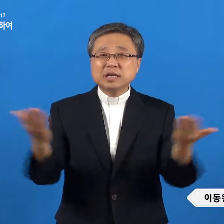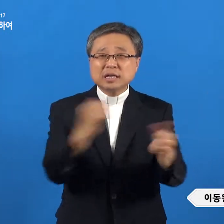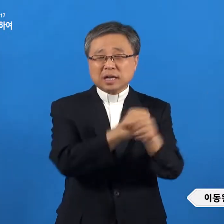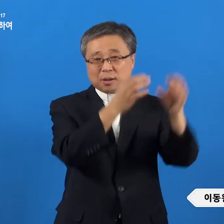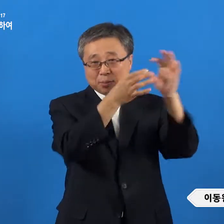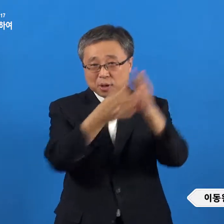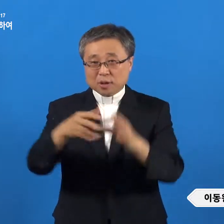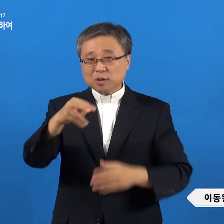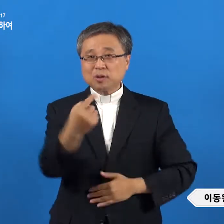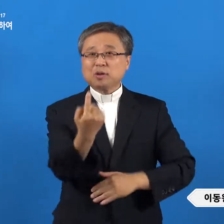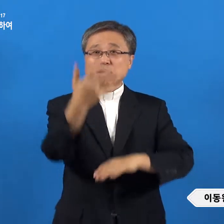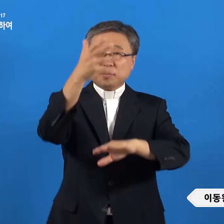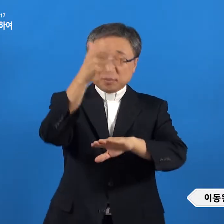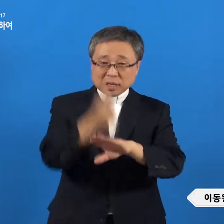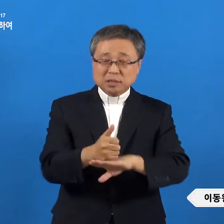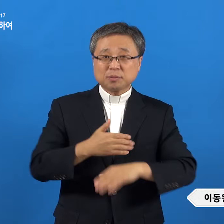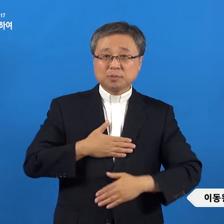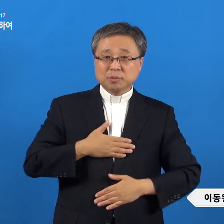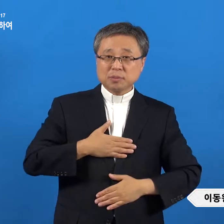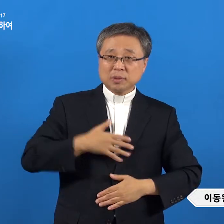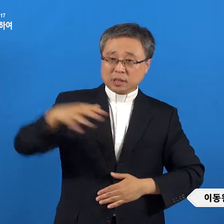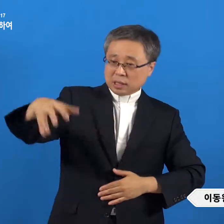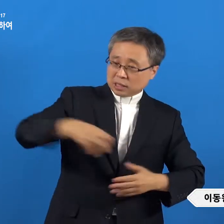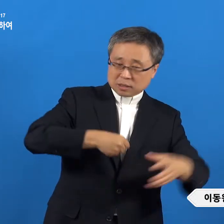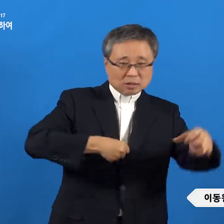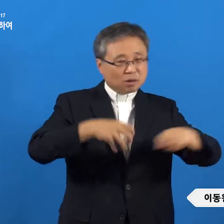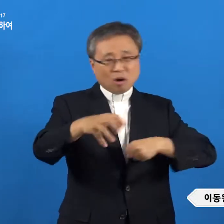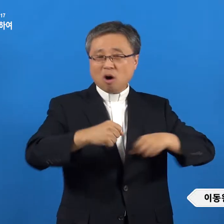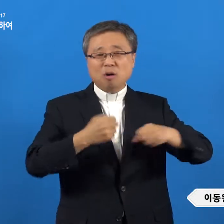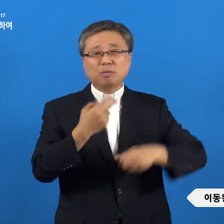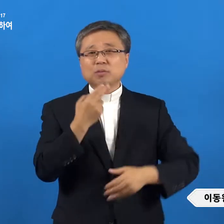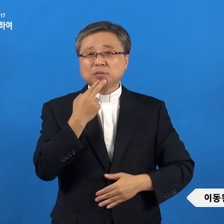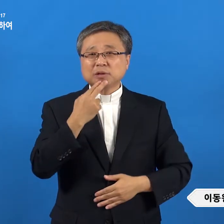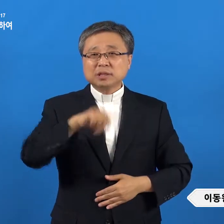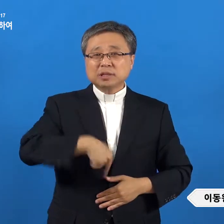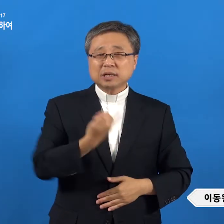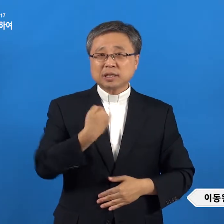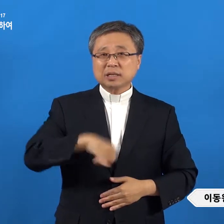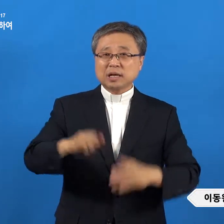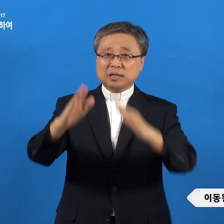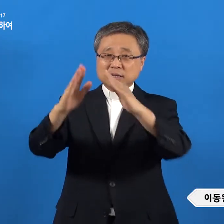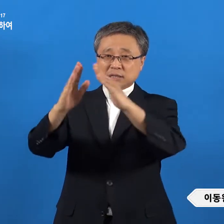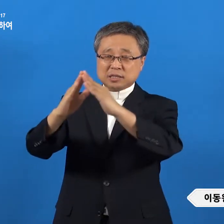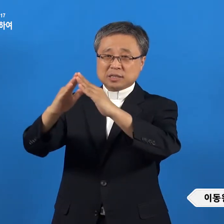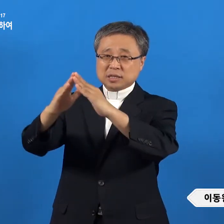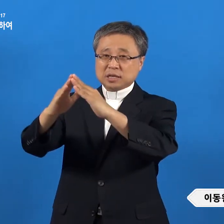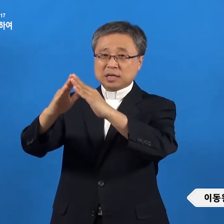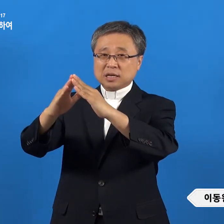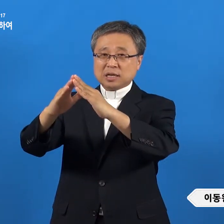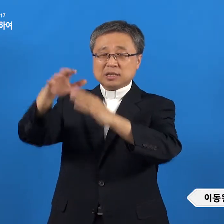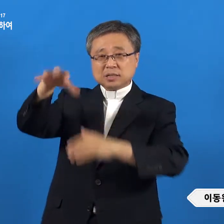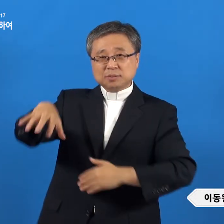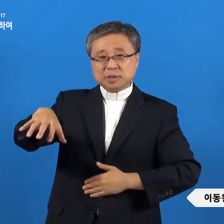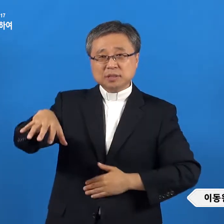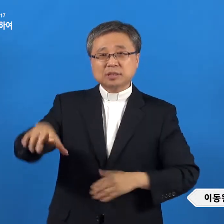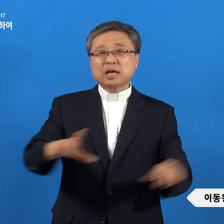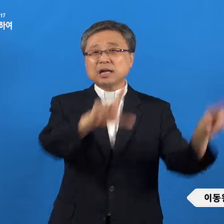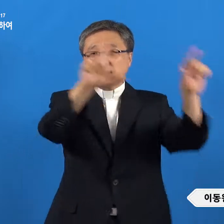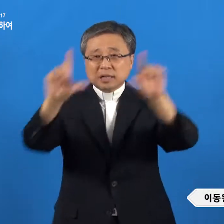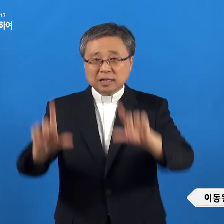마지막에 자기 챙긴 것 없이 자기 딸의 집에 기거하면서 갔던 분. 그래서 모든